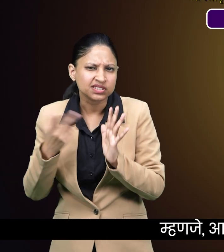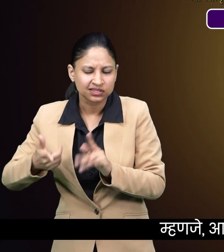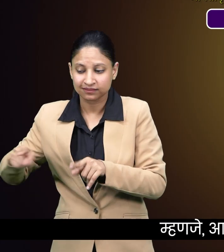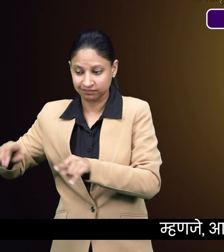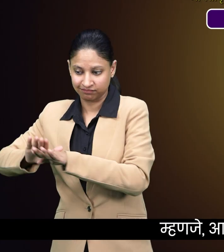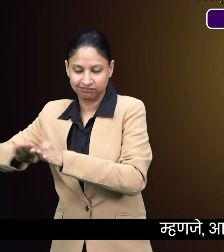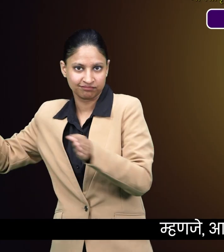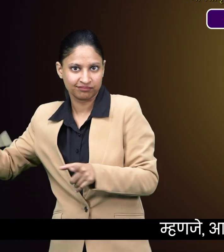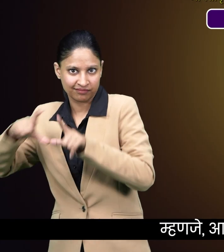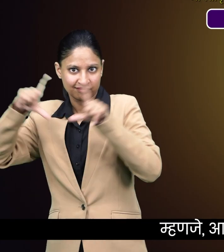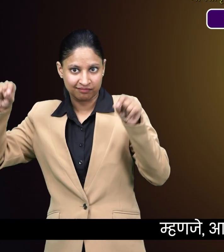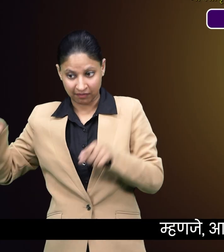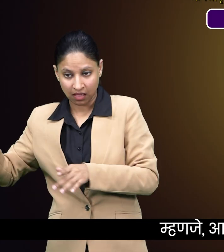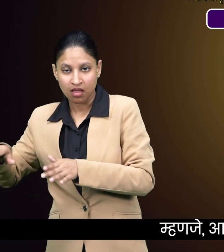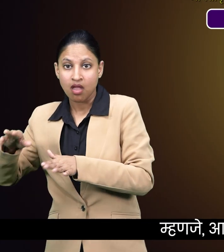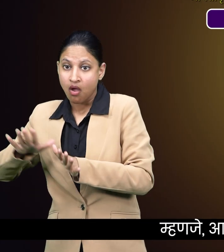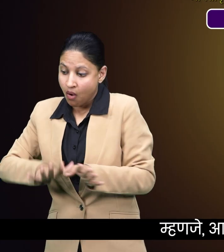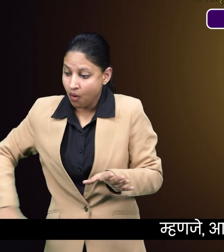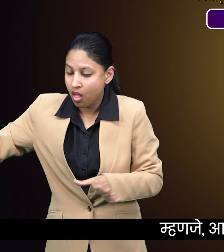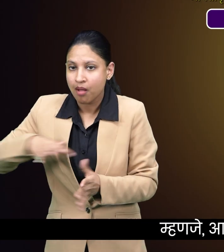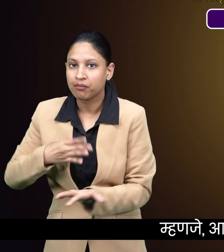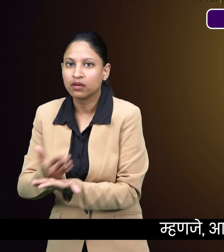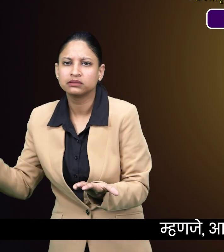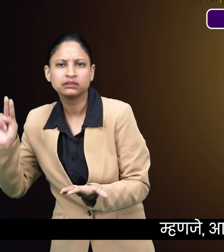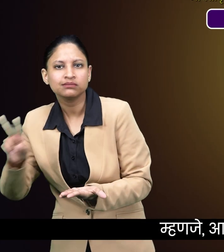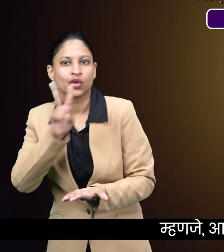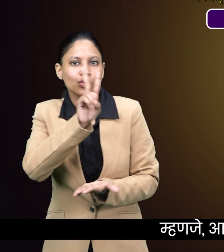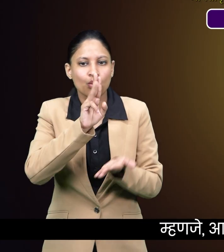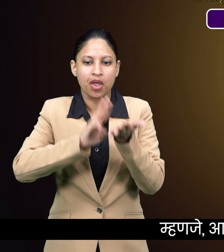म्हणजे आयत टेबलसाठी 2 चौरस मीटर कपडा लागेल.